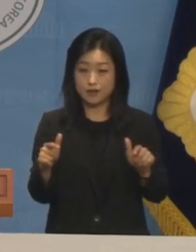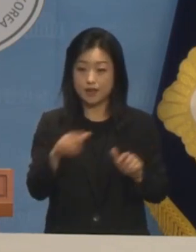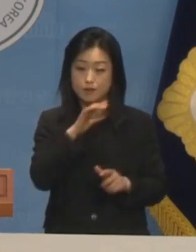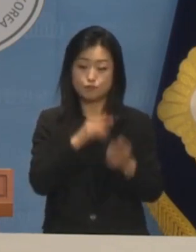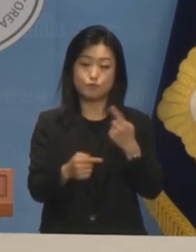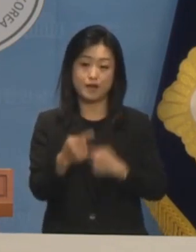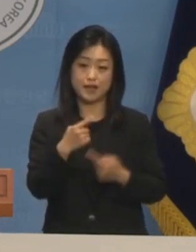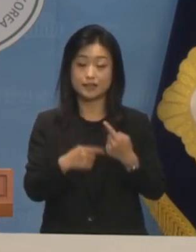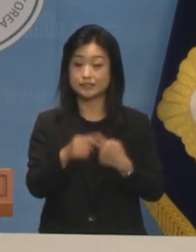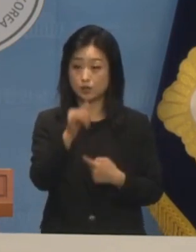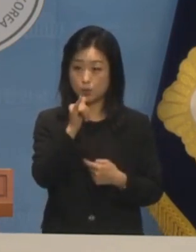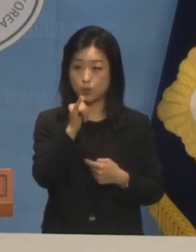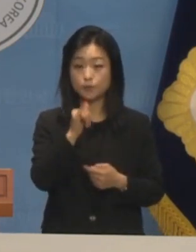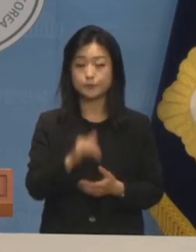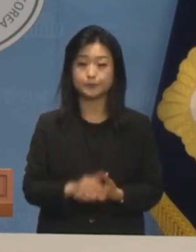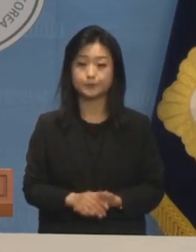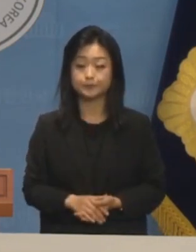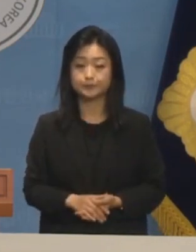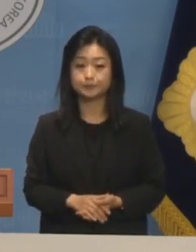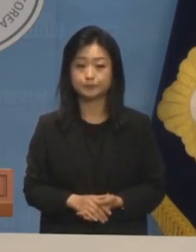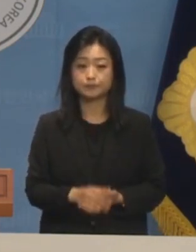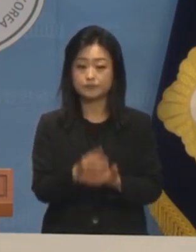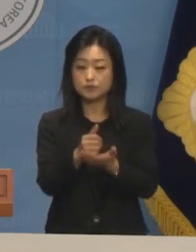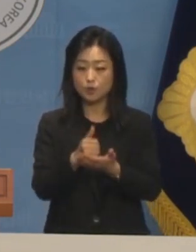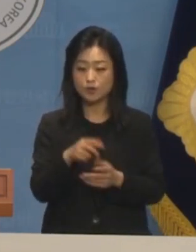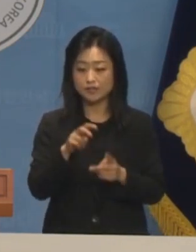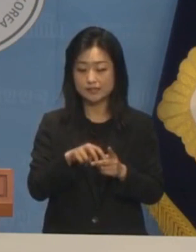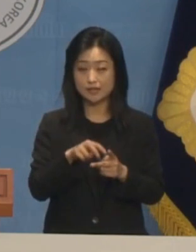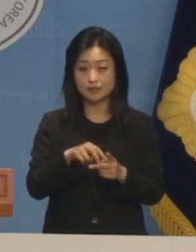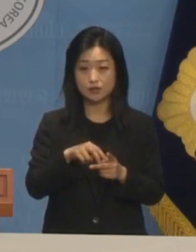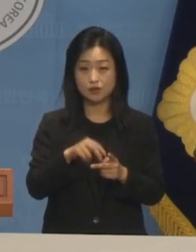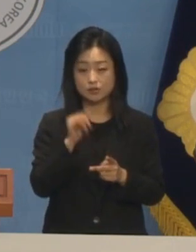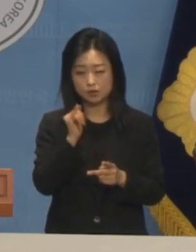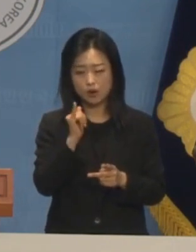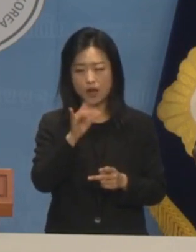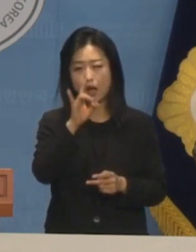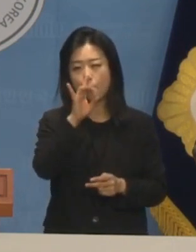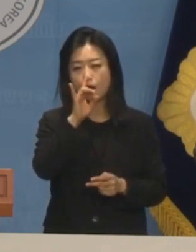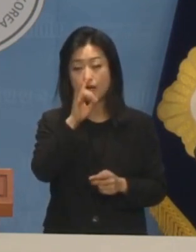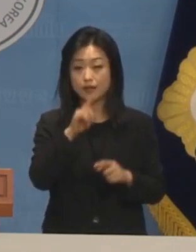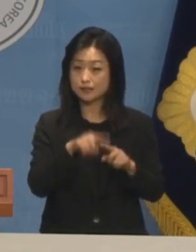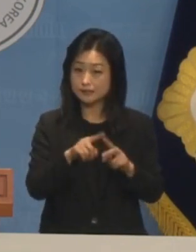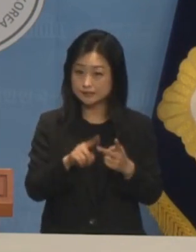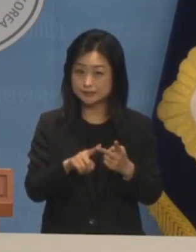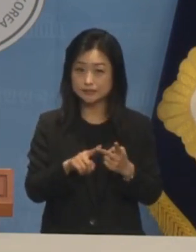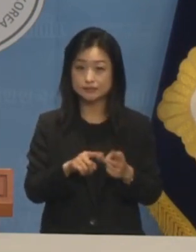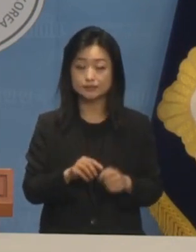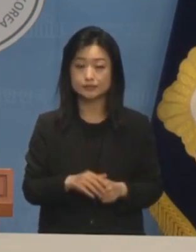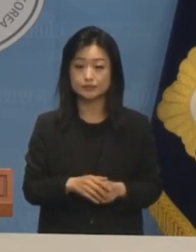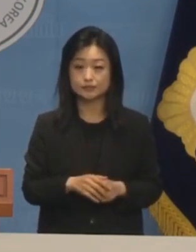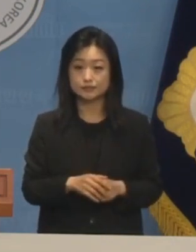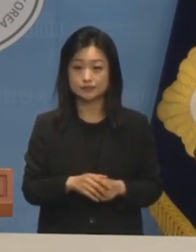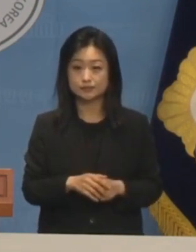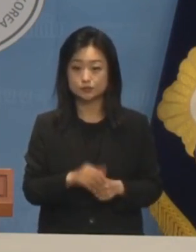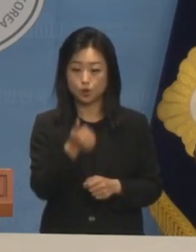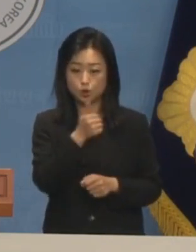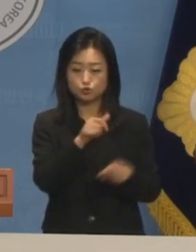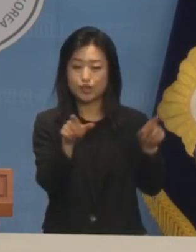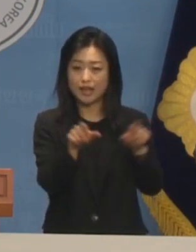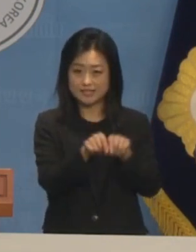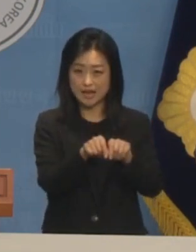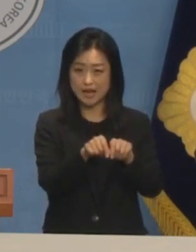불만이 있었고요. 가장 주된 것은 고객센터로 연락하기가 너무 어렵다 혹은 중개자라서 모든 책임을 회피한다는